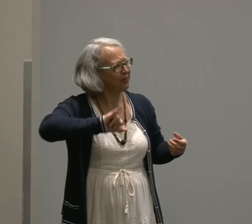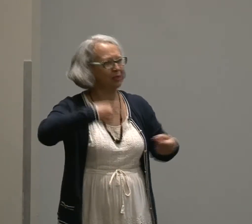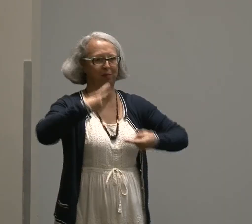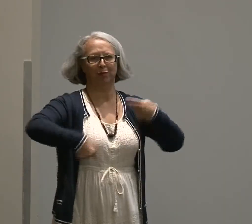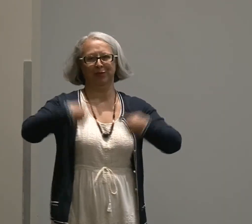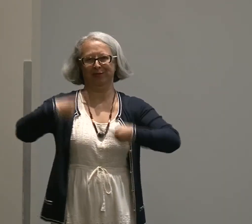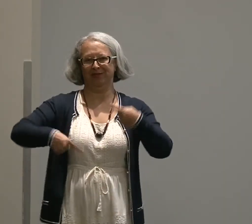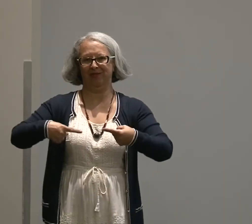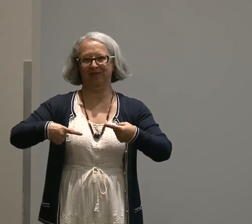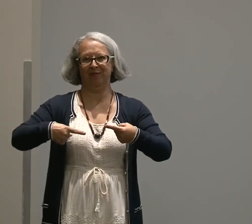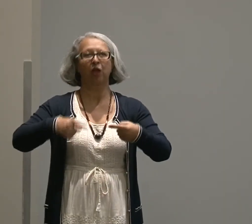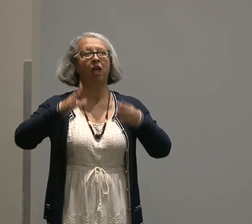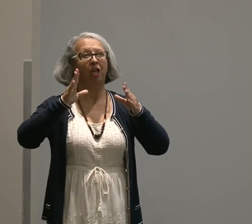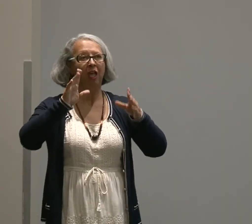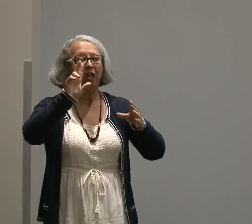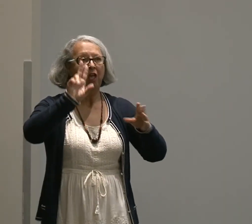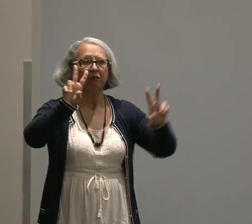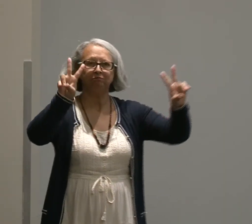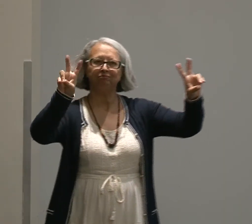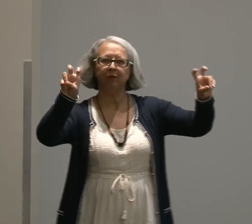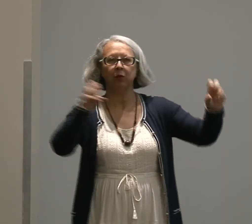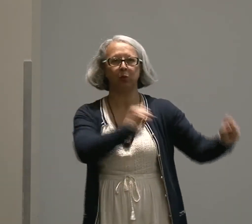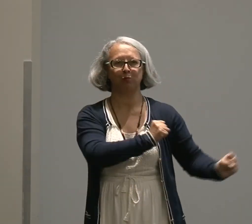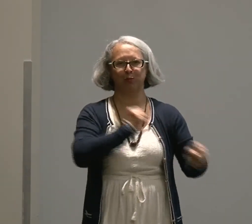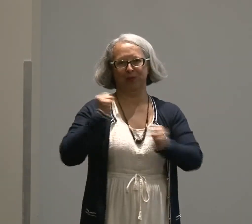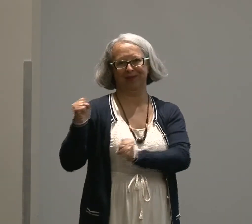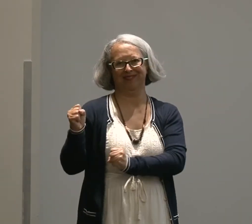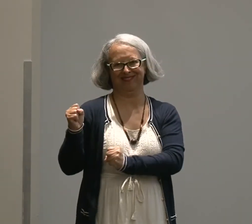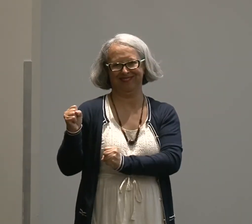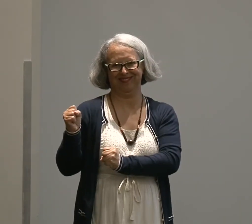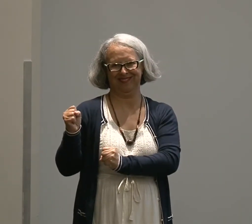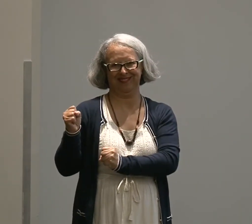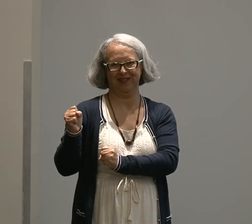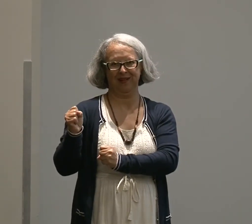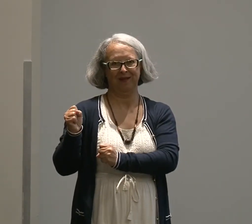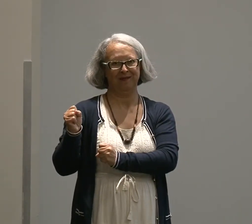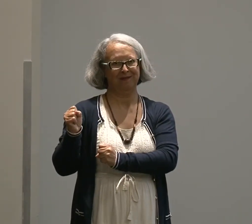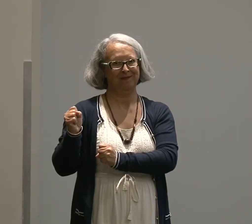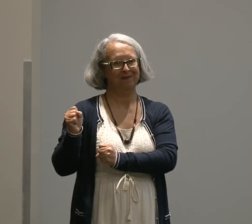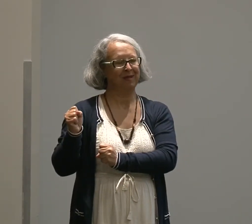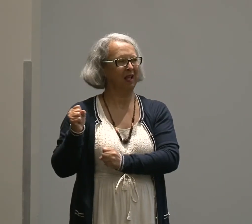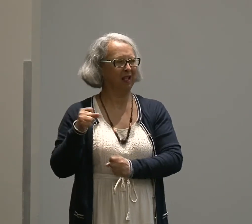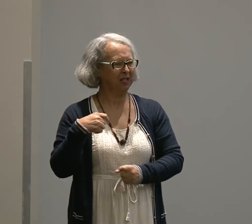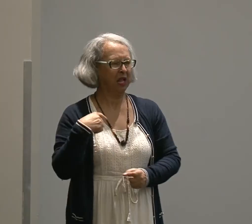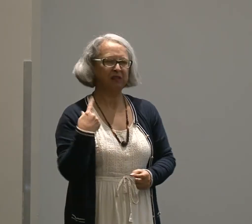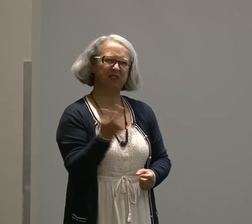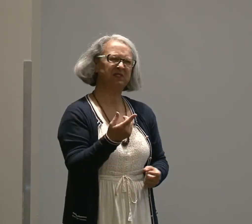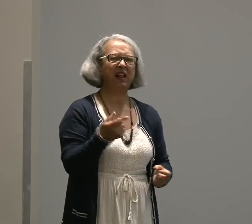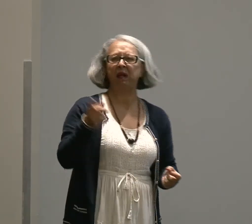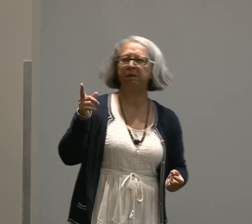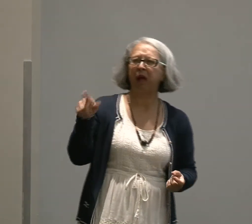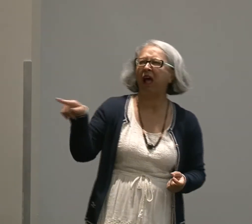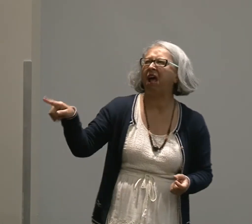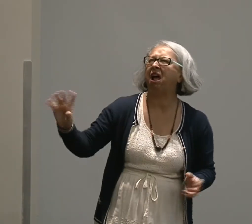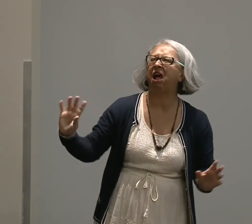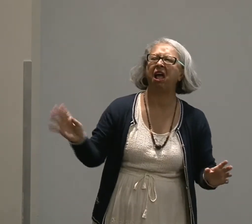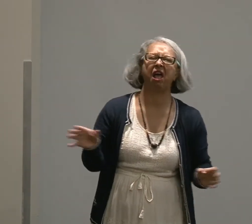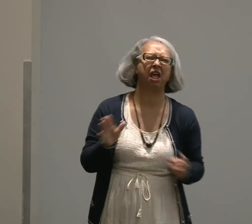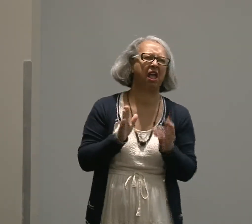A importância é a realidade das políticas e do empoderamento desses povos indígenas surdos. Talvez você possa dizer